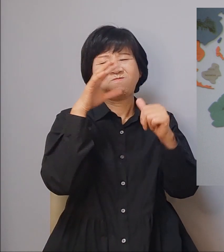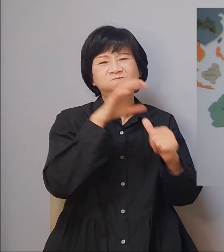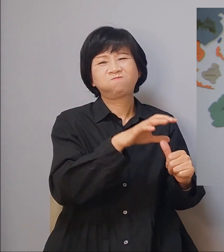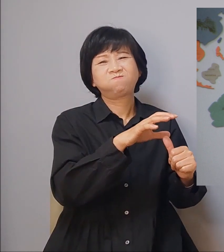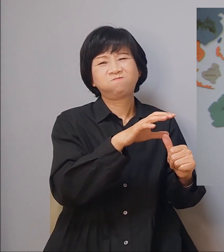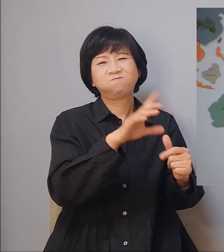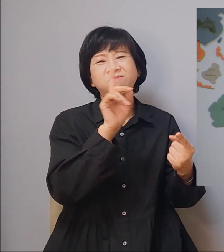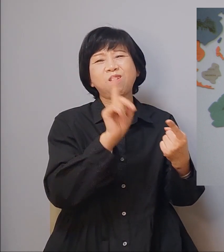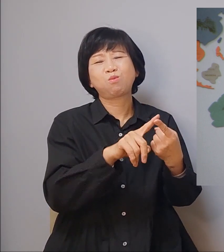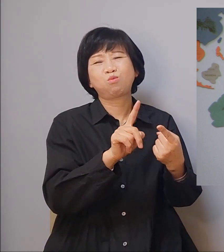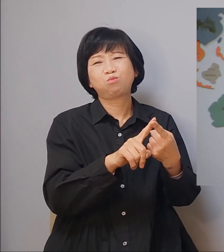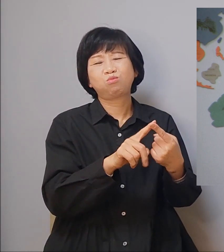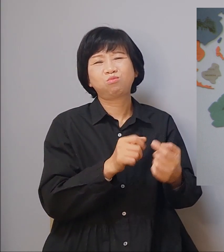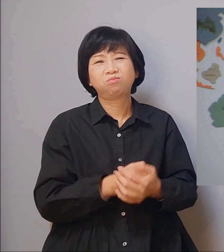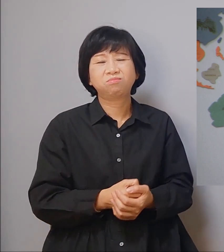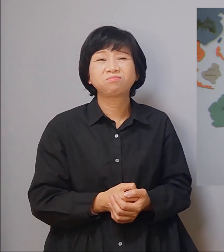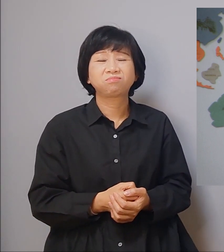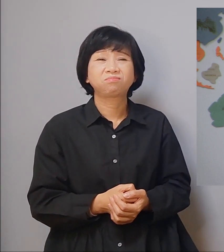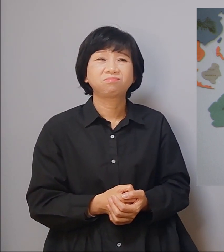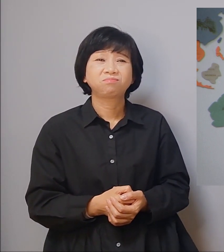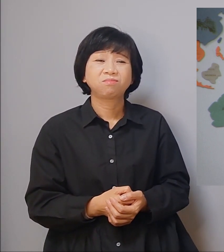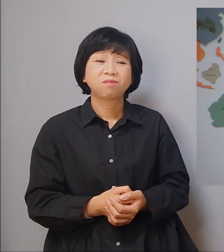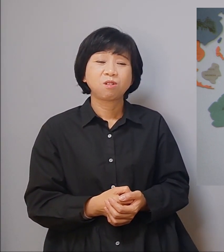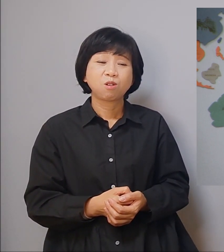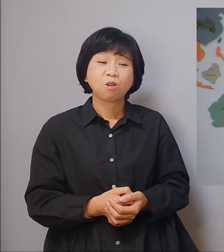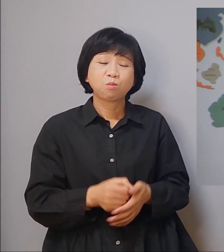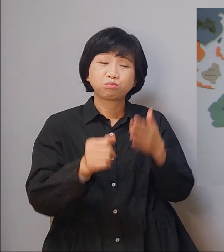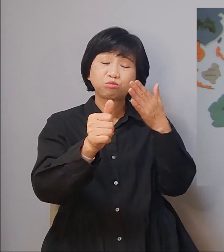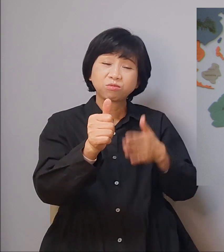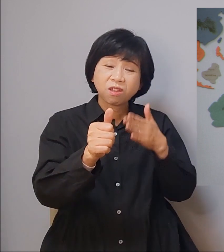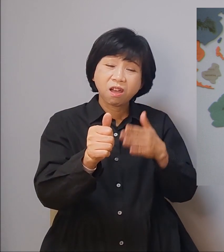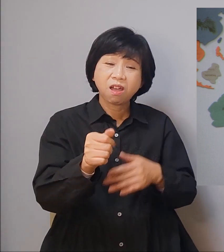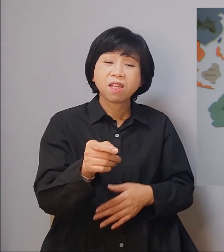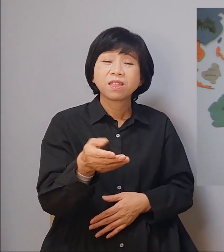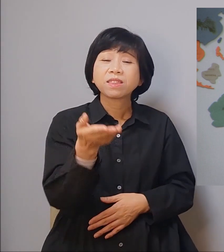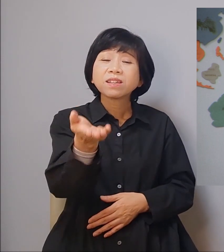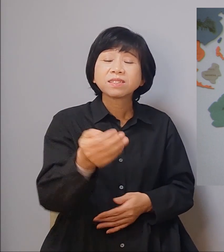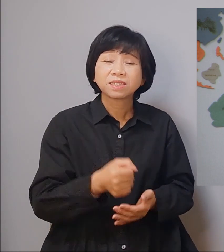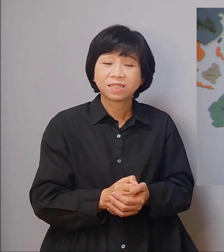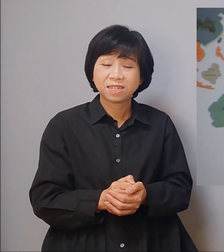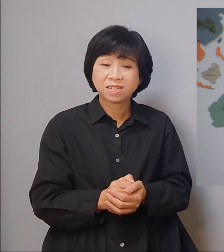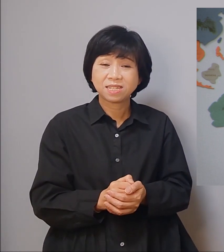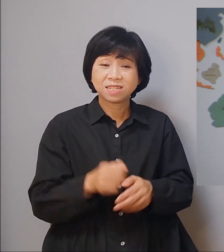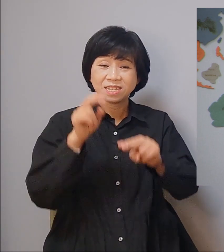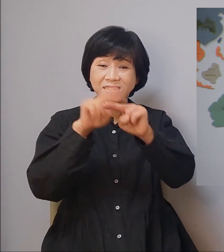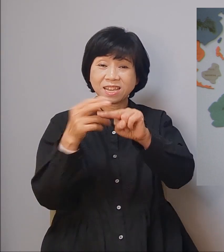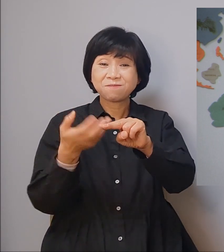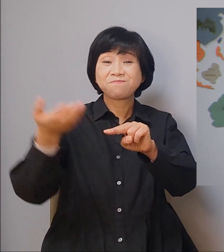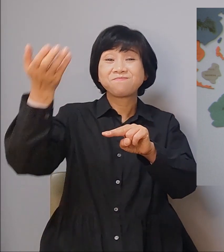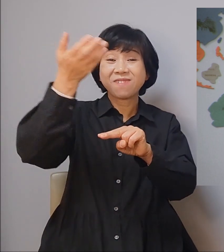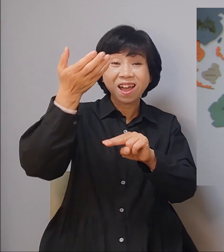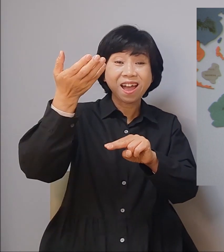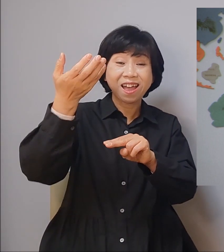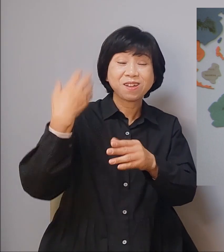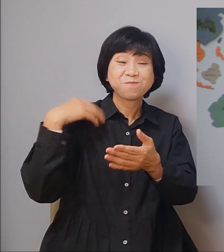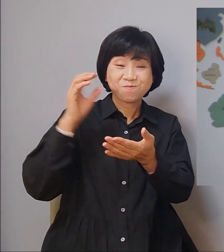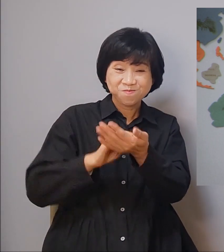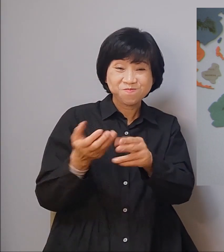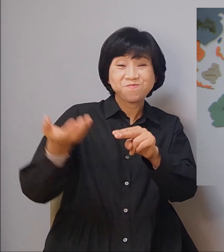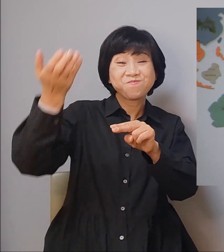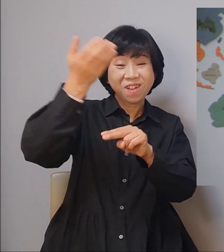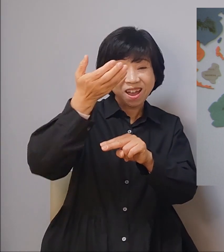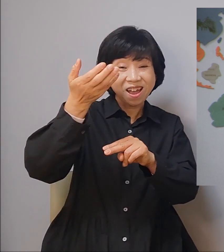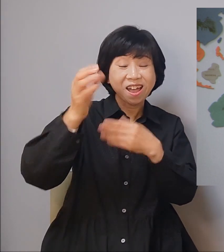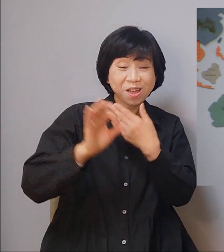꿈을 해석해 준 뒤 술 맡은 관원장에게 부탁을 했어요. 당신이 좀 잘 되시면 좀 나를 좀